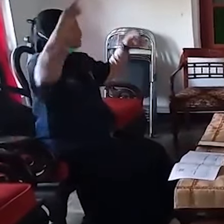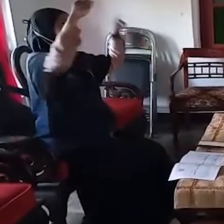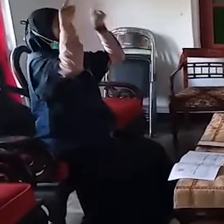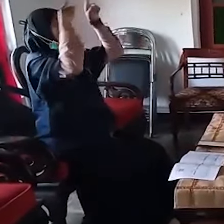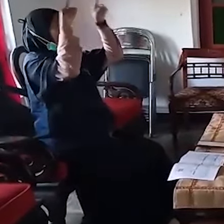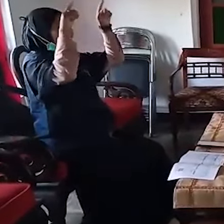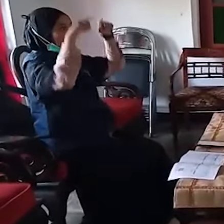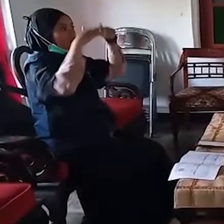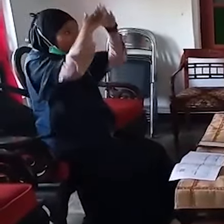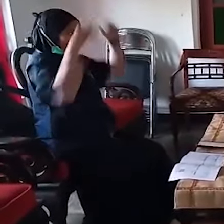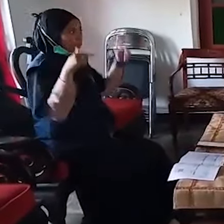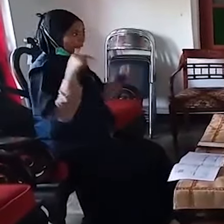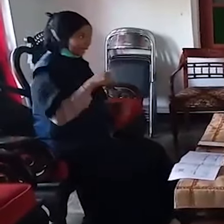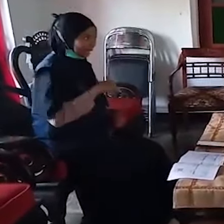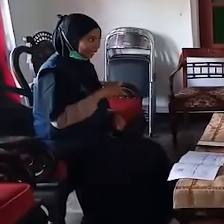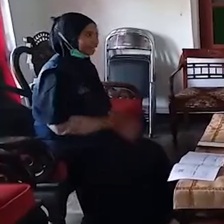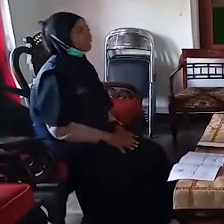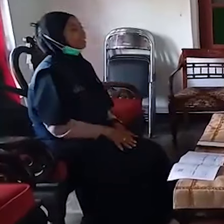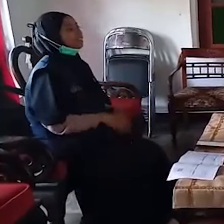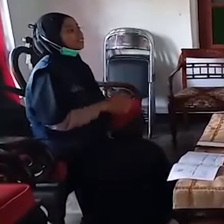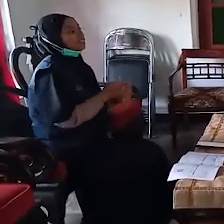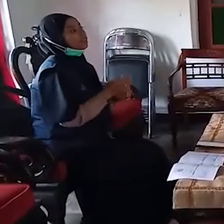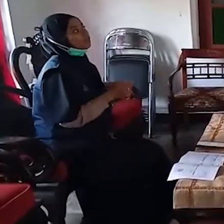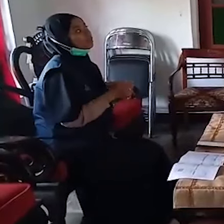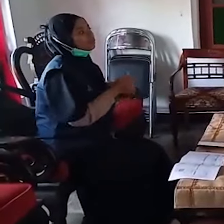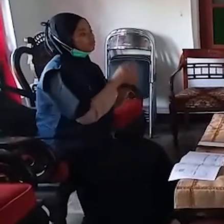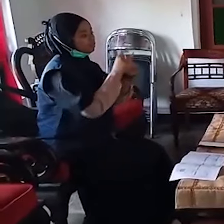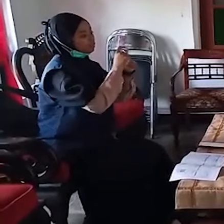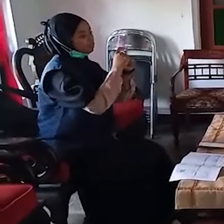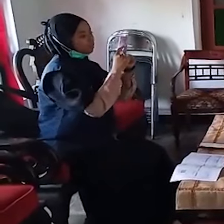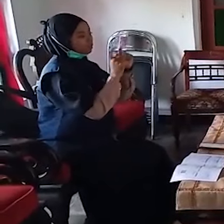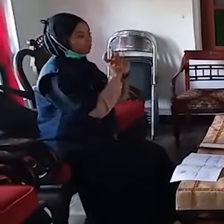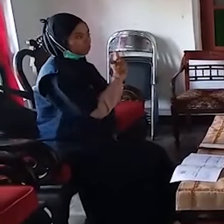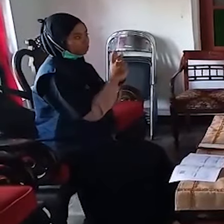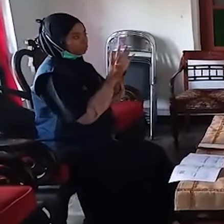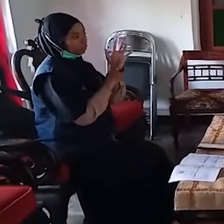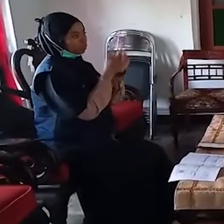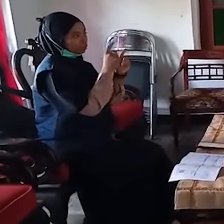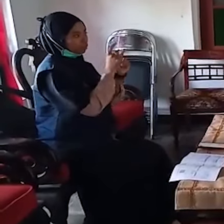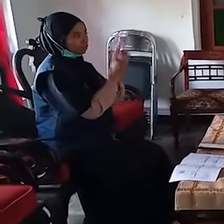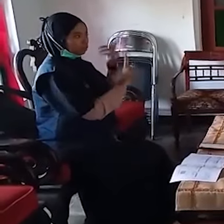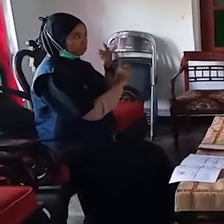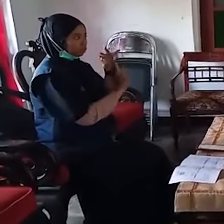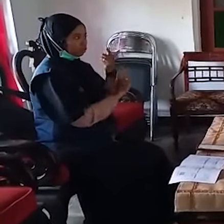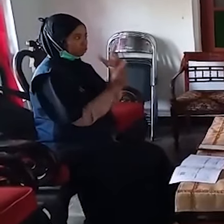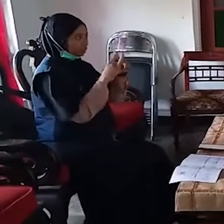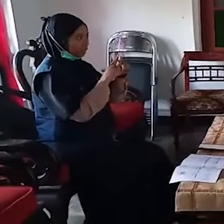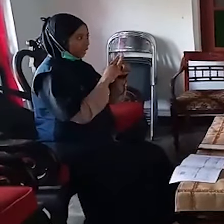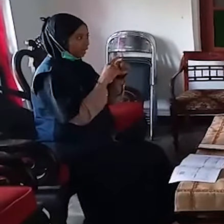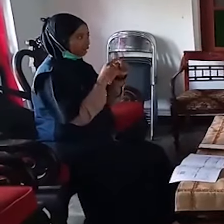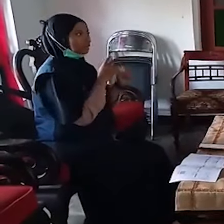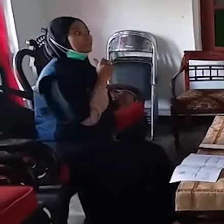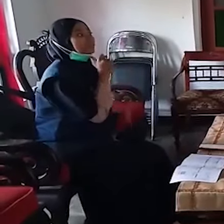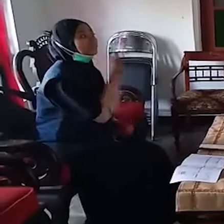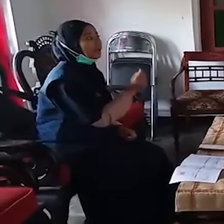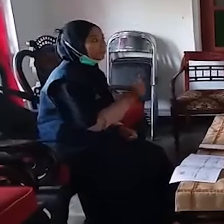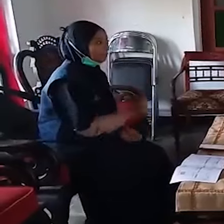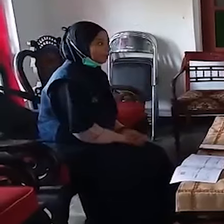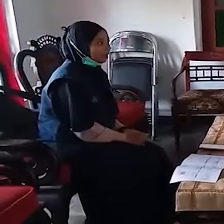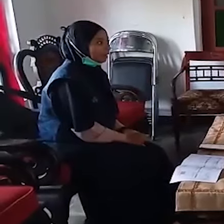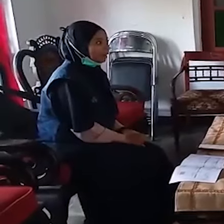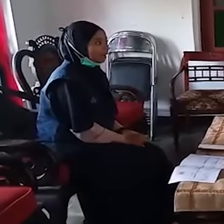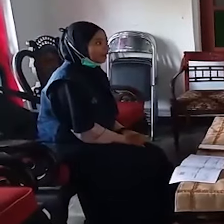karena sampelnya itu diacak, kita cuma bisa berharap aja semoga nggak dapet gitu. Tapi ketika sampelnya keluar, oh ternyata dapet, ya udah deh